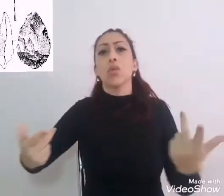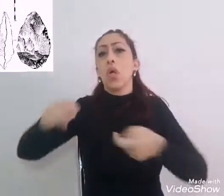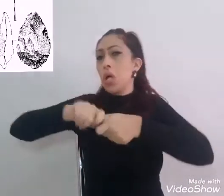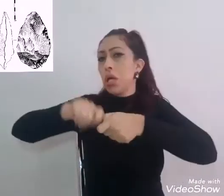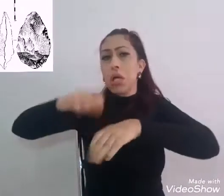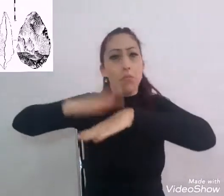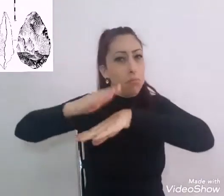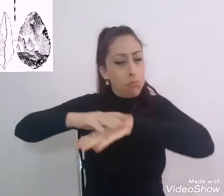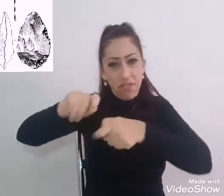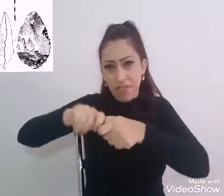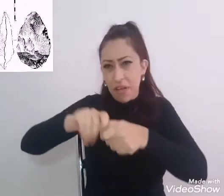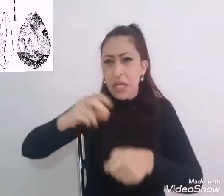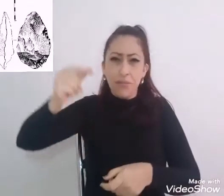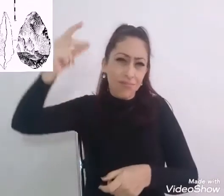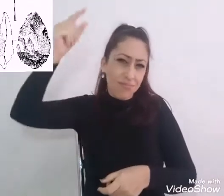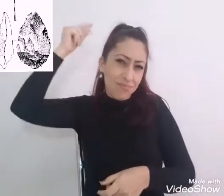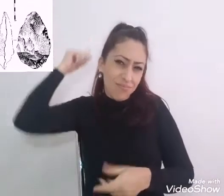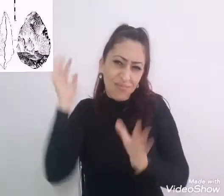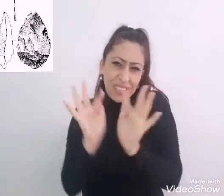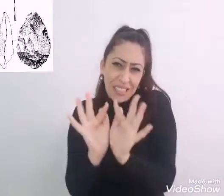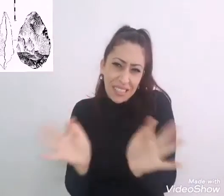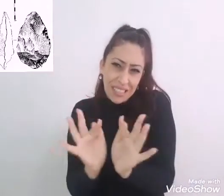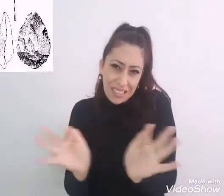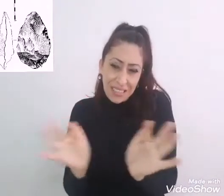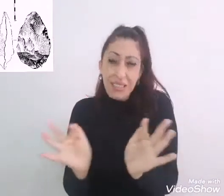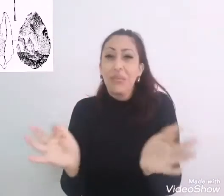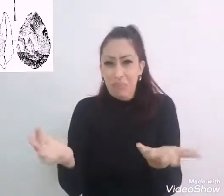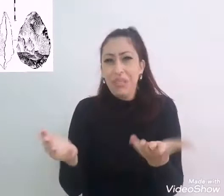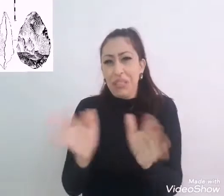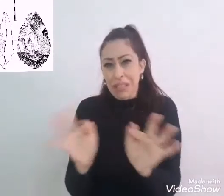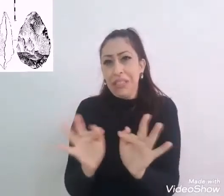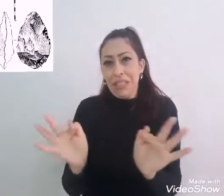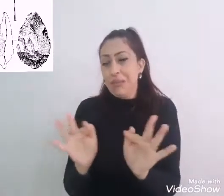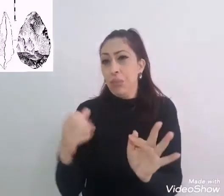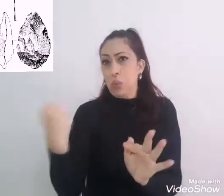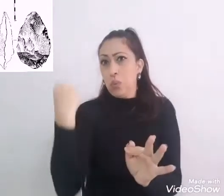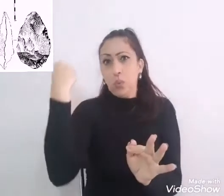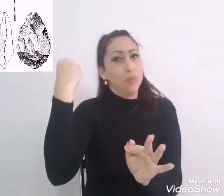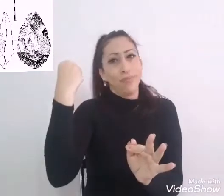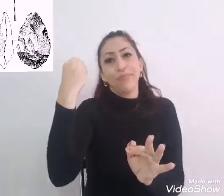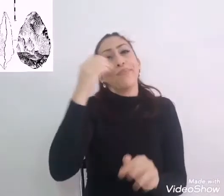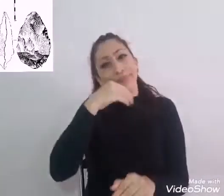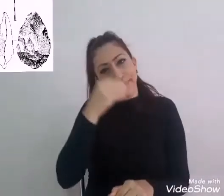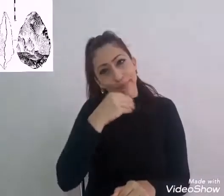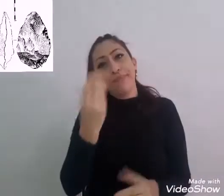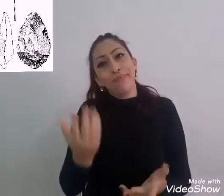armas rudimentares e simples, né, de pouco duráveis. Os povos que viveram nesse período